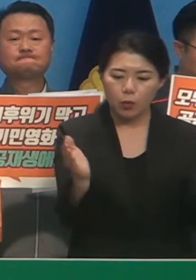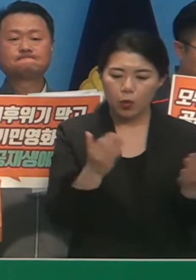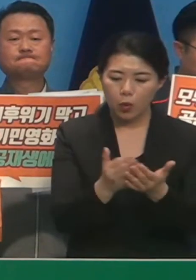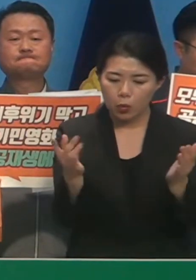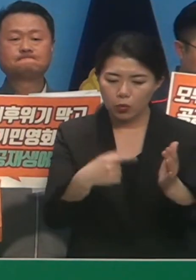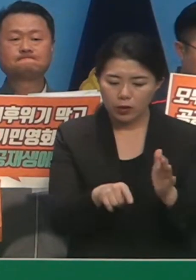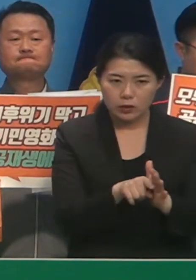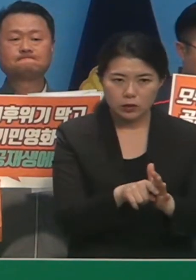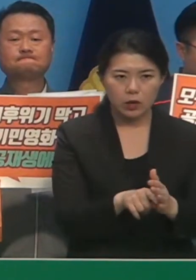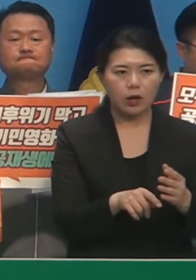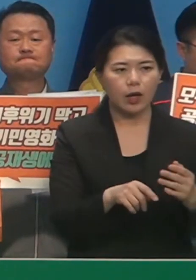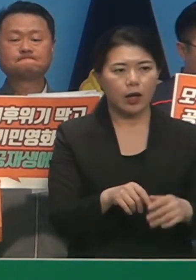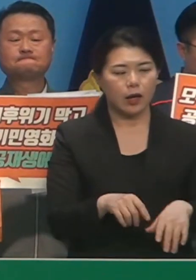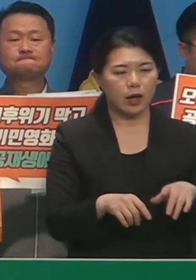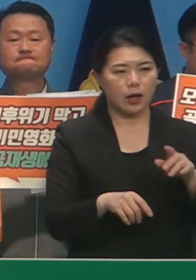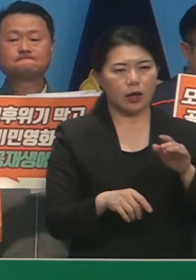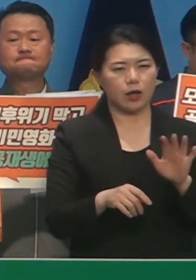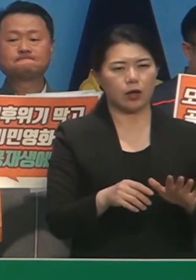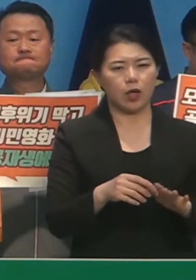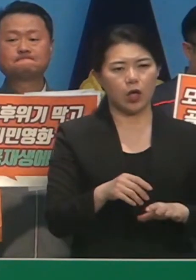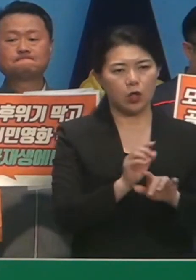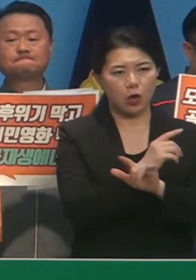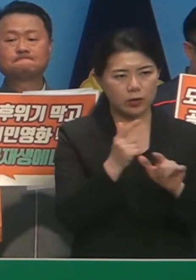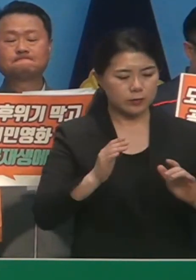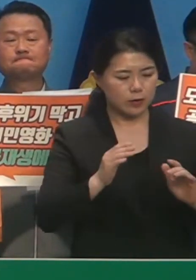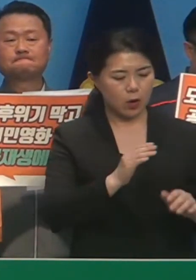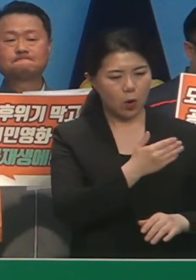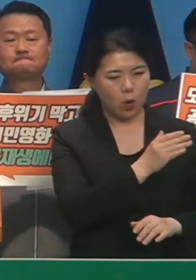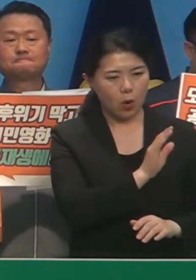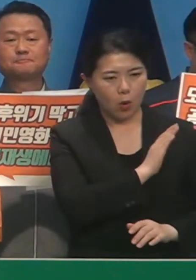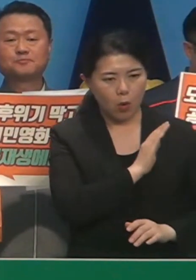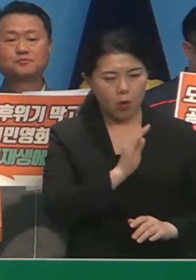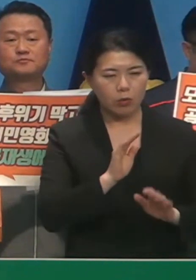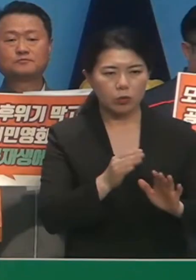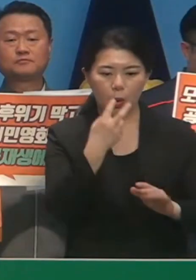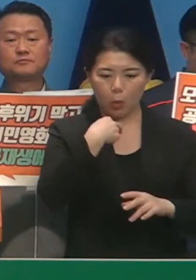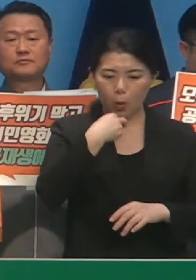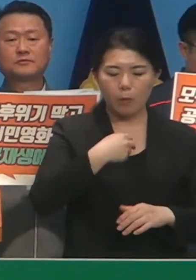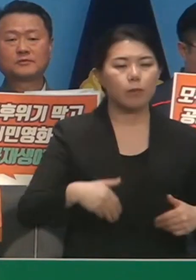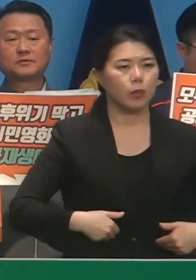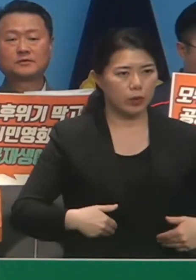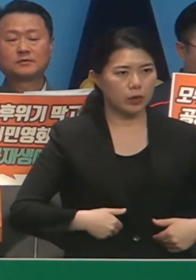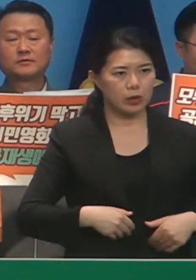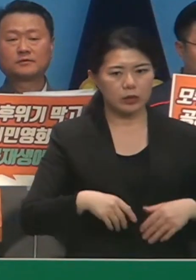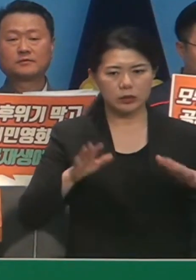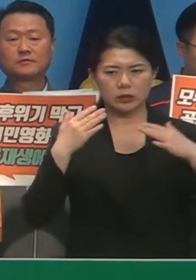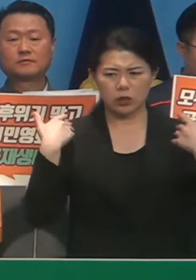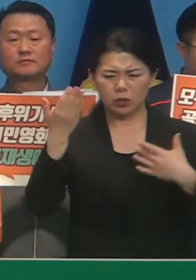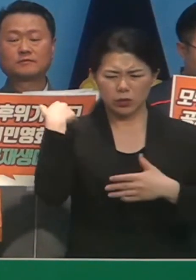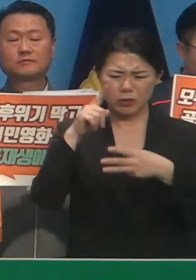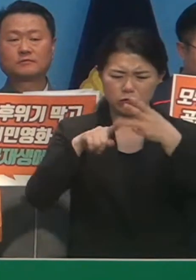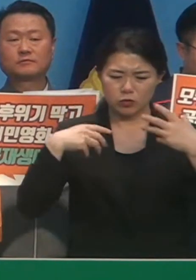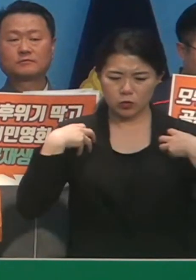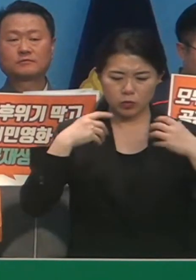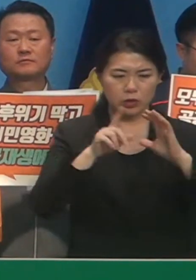등 일석삼조, 일석사조에 정말 필요한 정책입니다. 지난 윤석열 정부 당시 너무